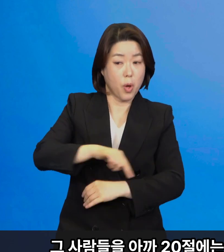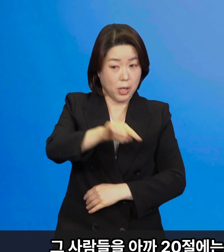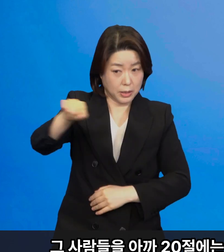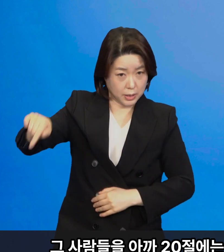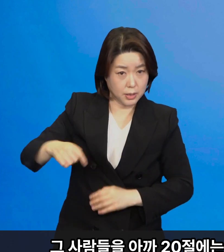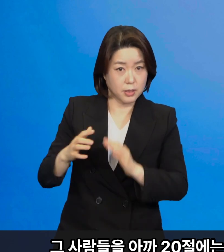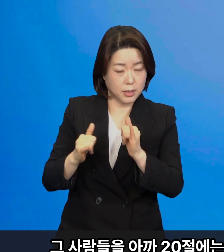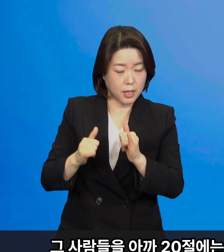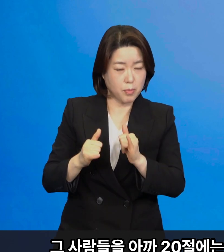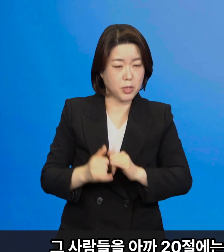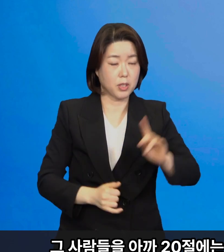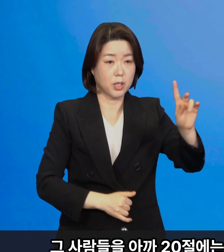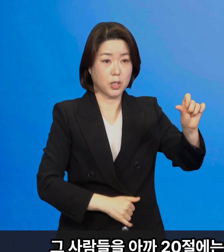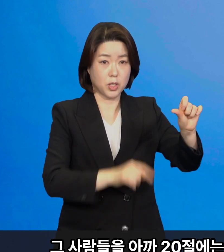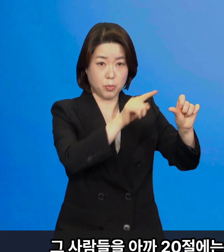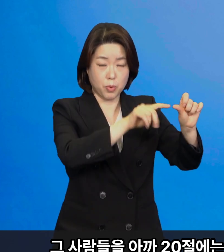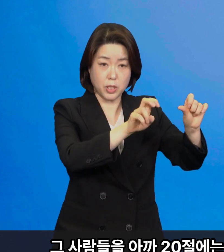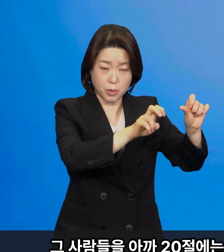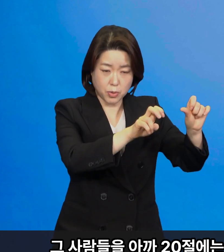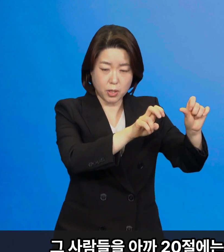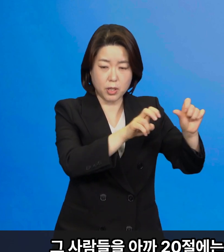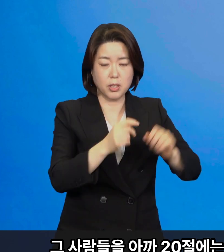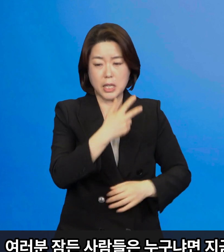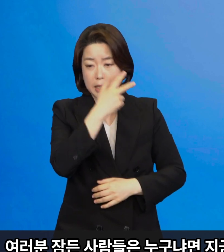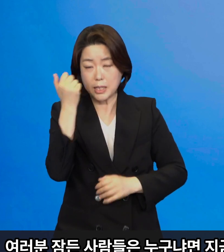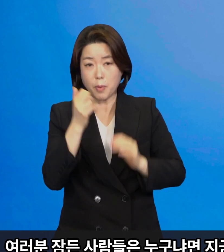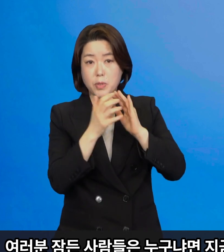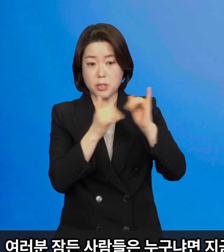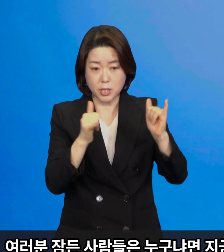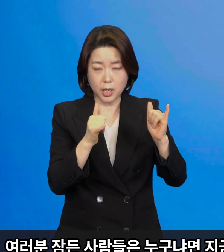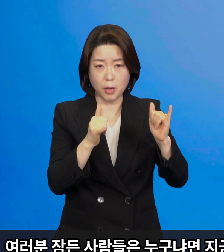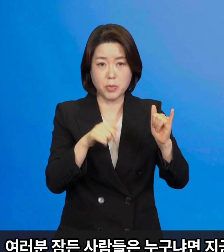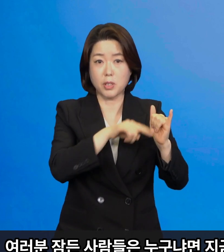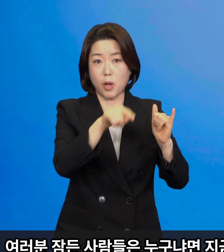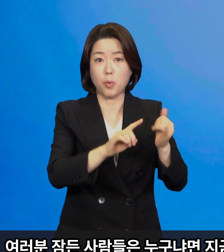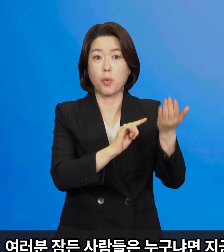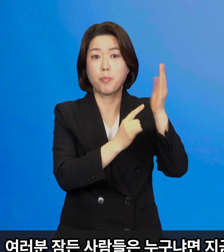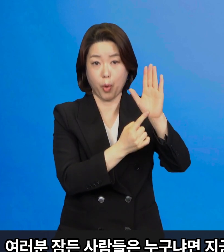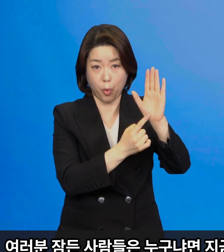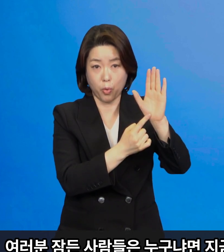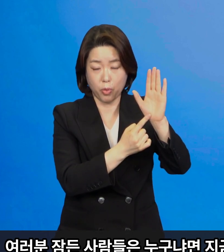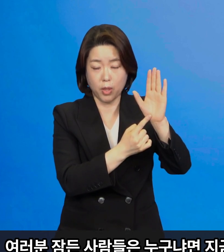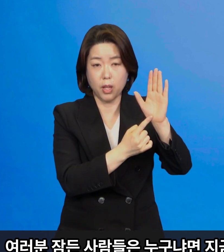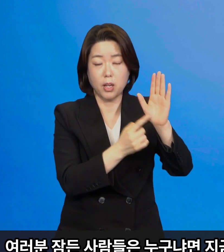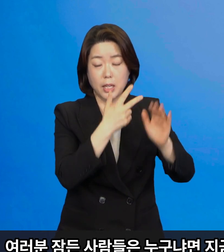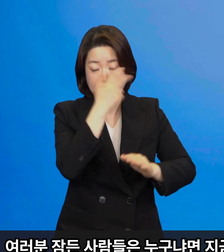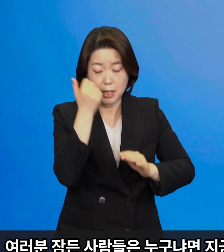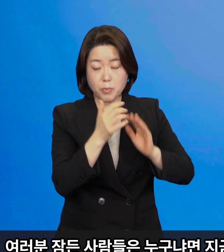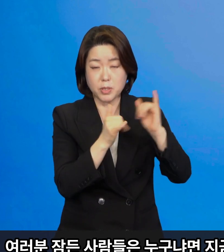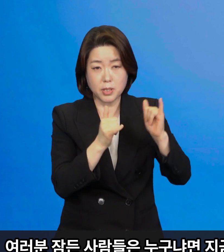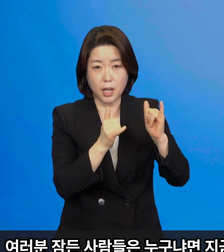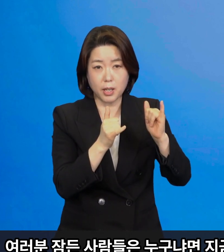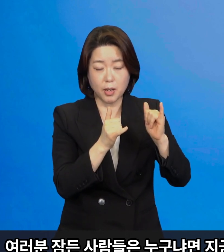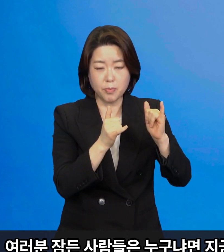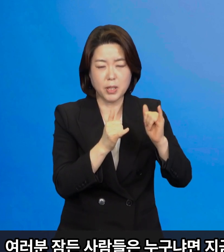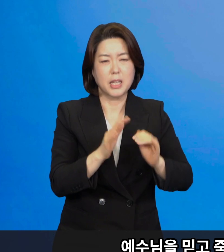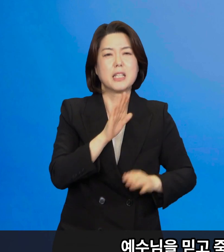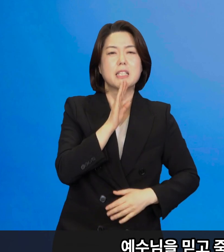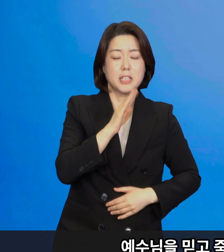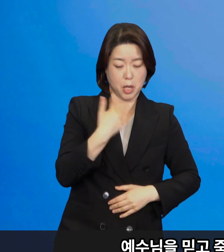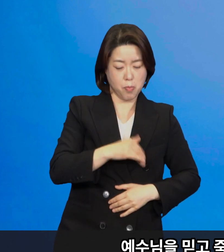아까 20절에는 잠든 사람들이라고 표현했어요. 여러분, 잠든 사람들은 누구냐면 지금 이렇게 자는 사람이라는 뜻이